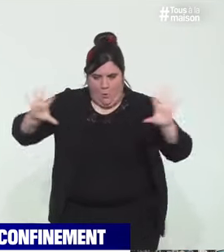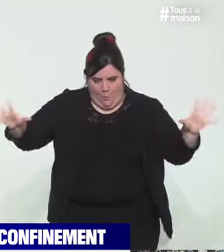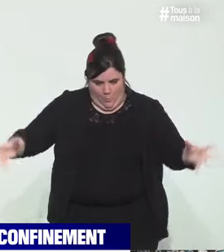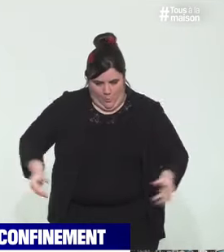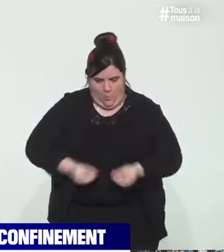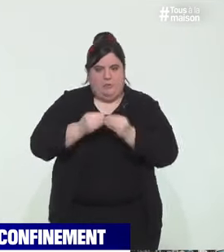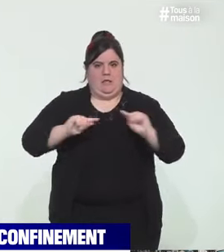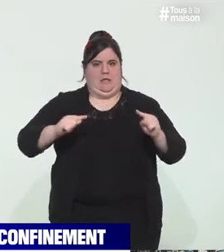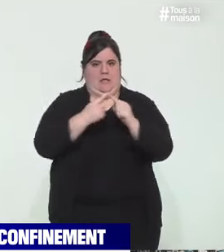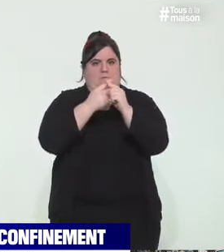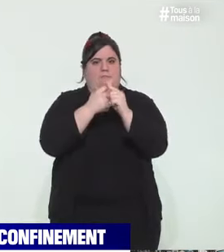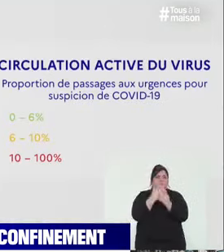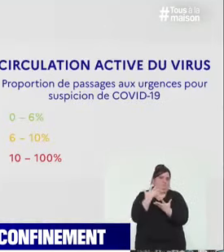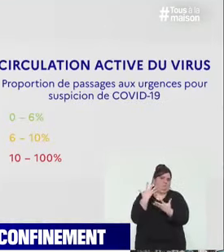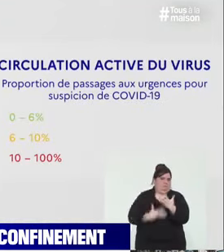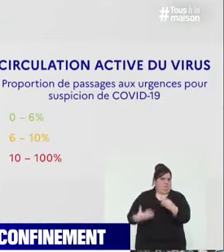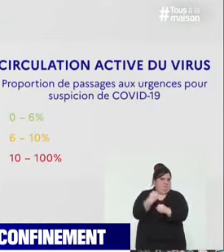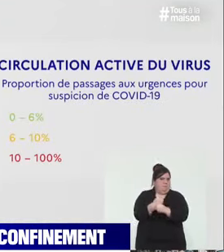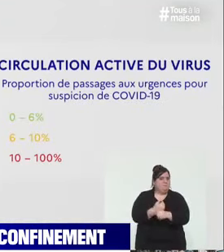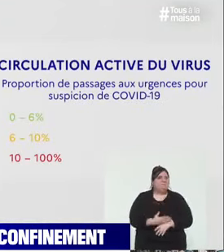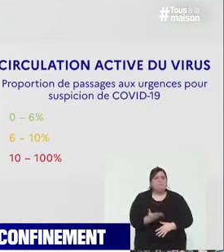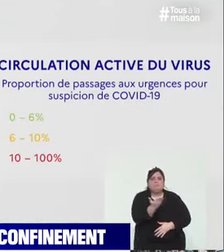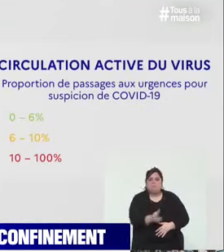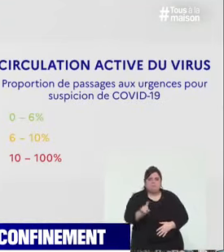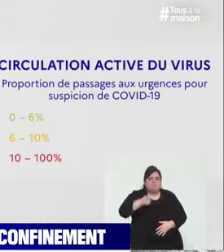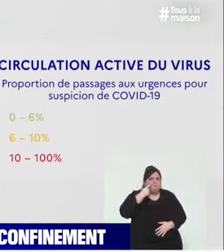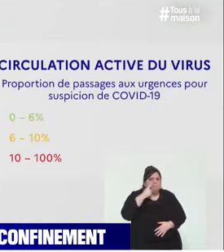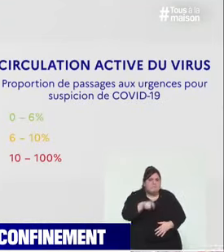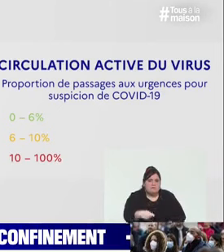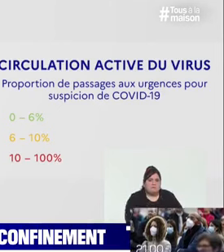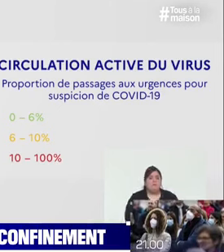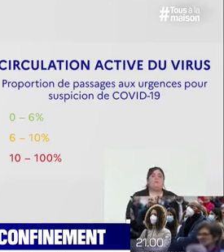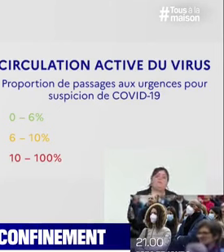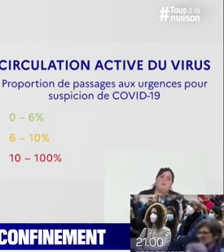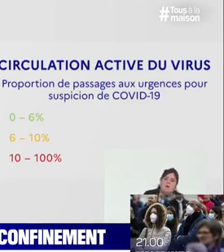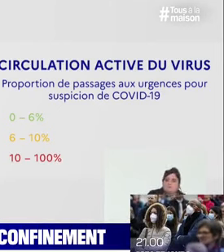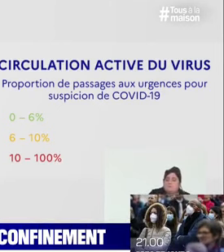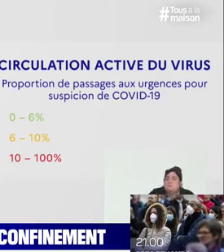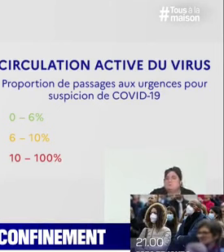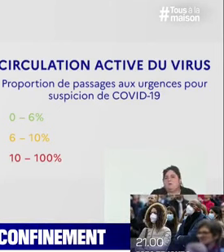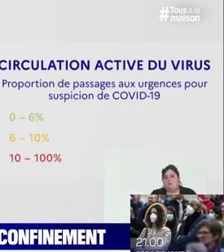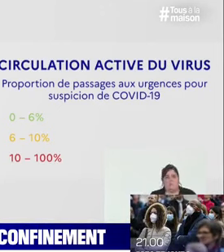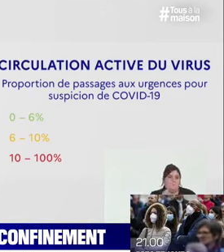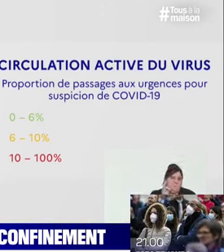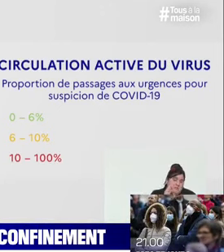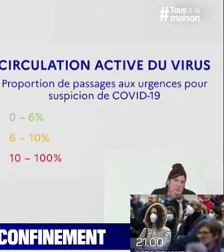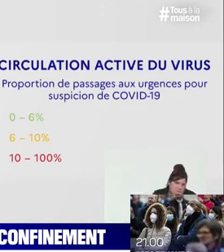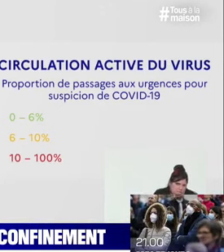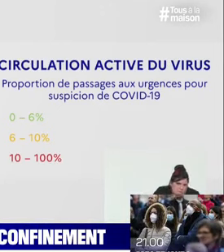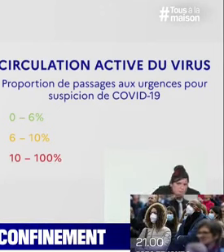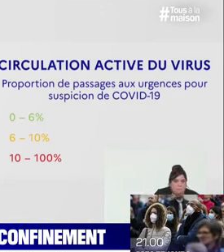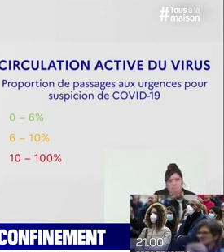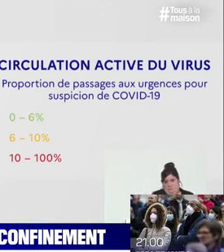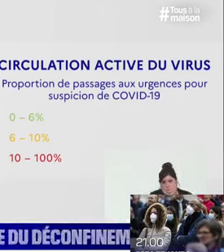carte. Vous le savez, l'immense majorité des cas sont bénins, ils sont pris en charge en ville par les médecins généralistes, les